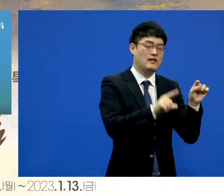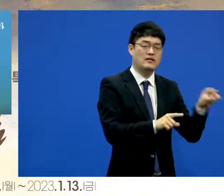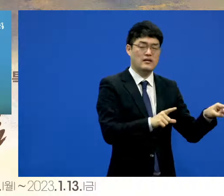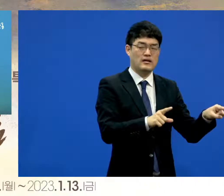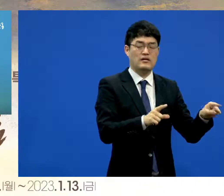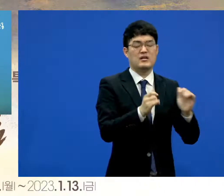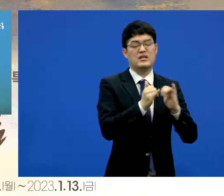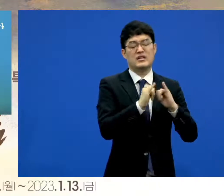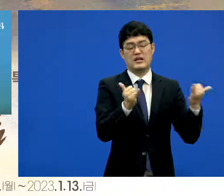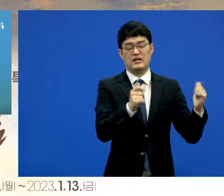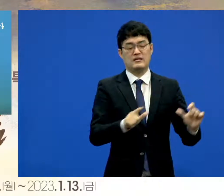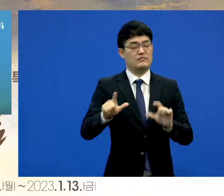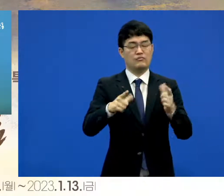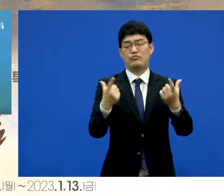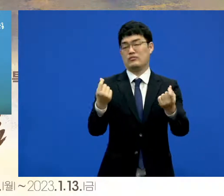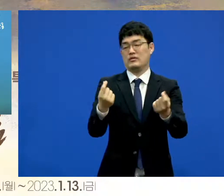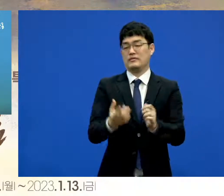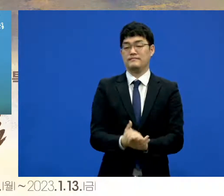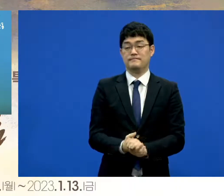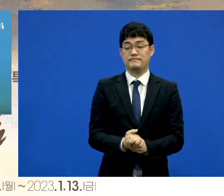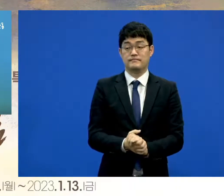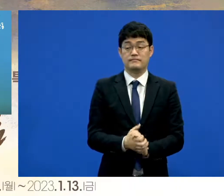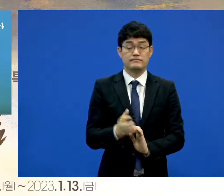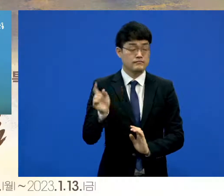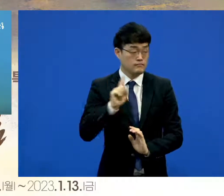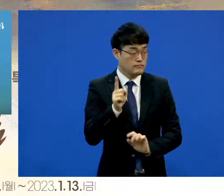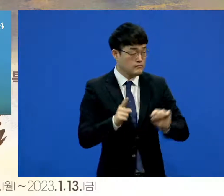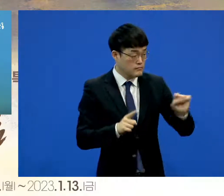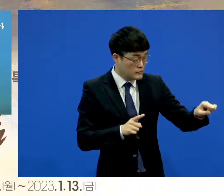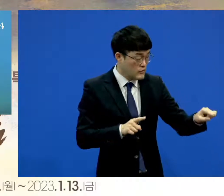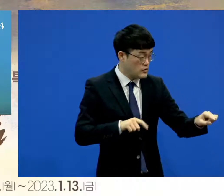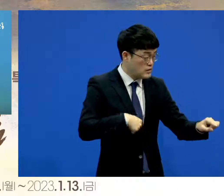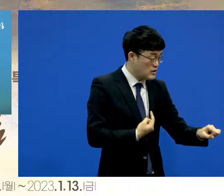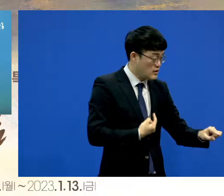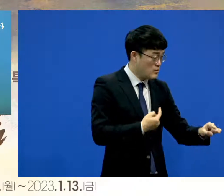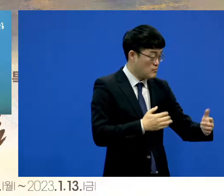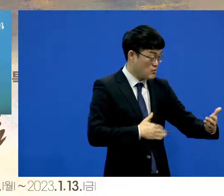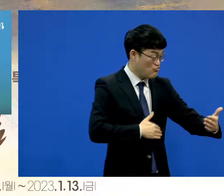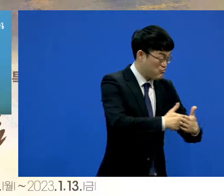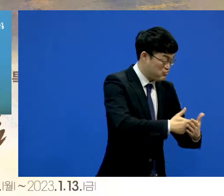그러나 그 어디에서도 충분하게 해결할 수 있는 곳은 없었습니다.